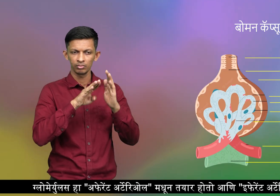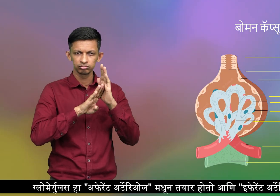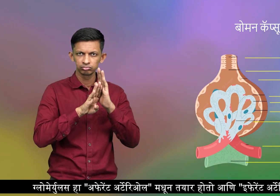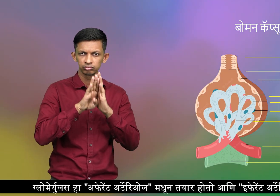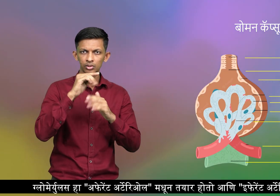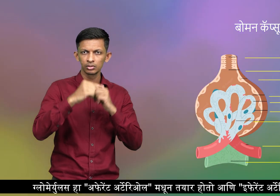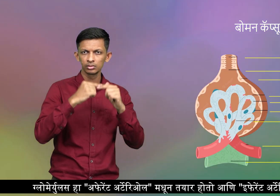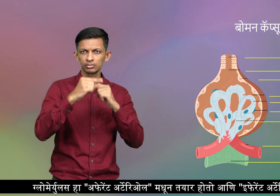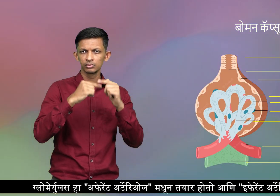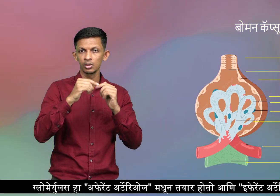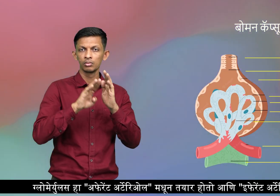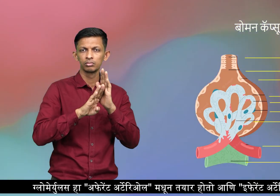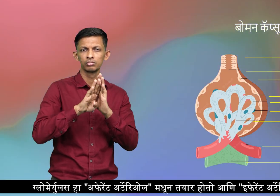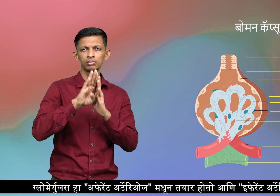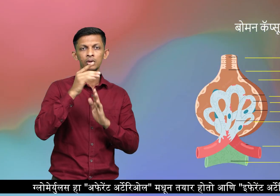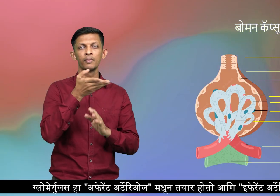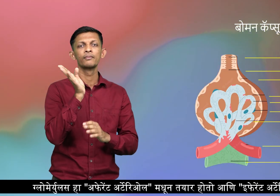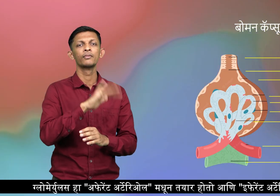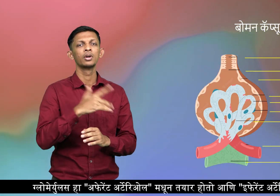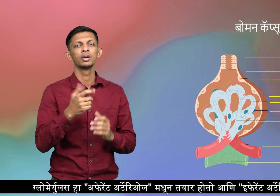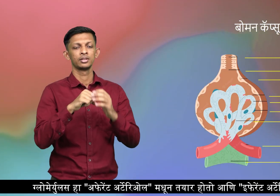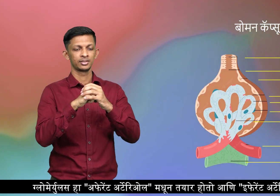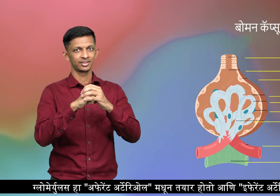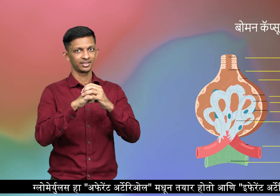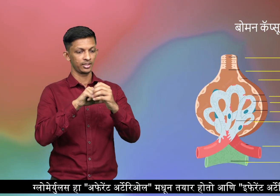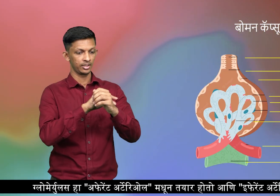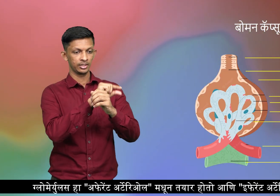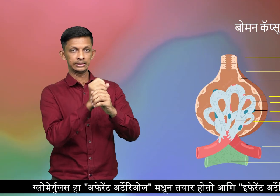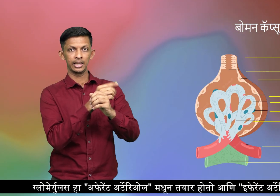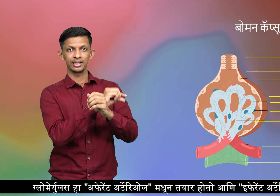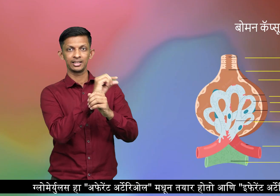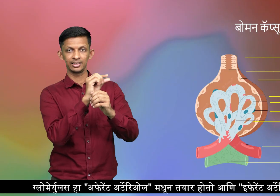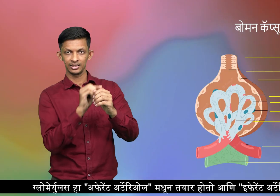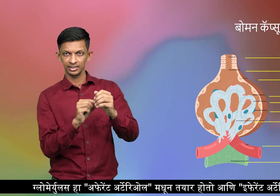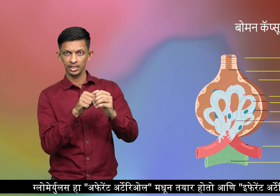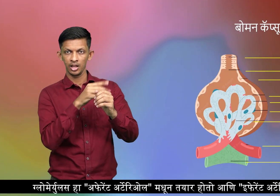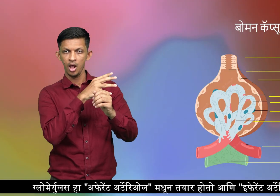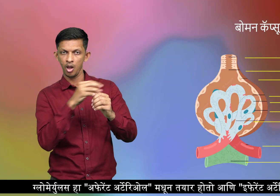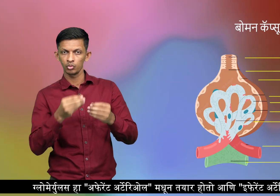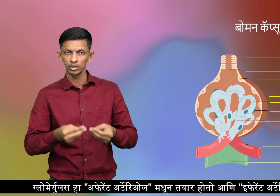ग्लोमेर्युलस हा अफेरंट आर्टिरिओल मधून तयार होतो आणि इन्फेरंट आर्टिरिओल निर्माण करतो.